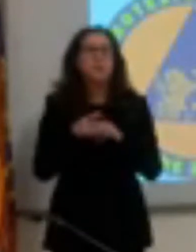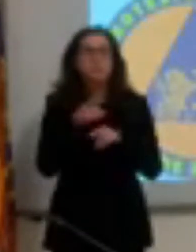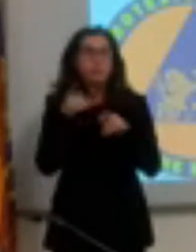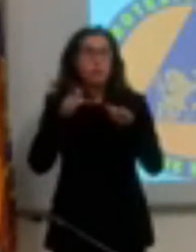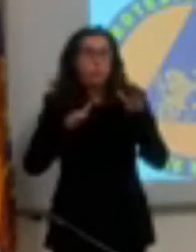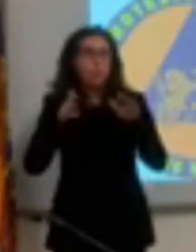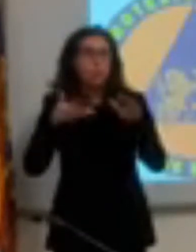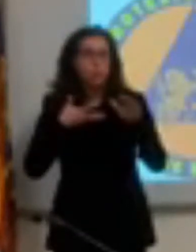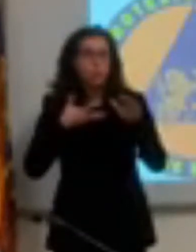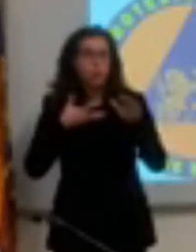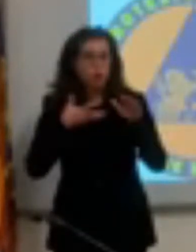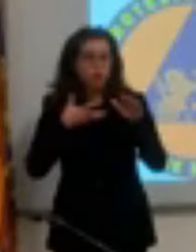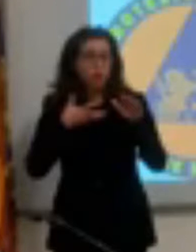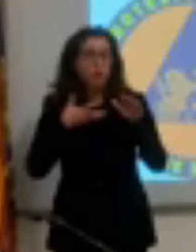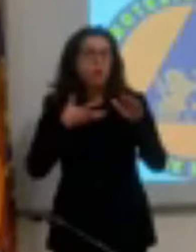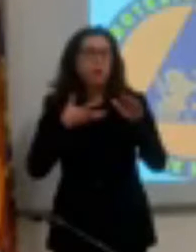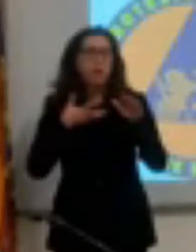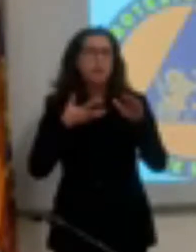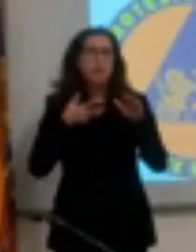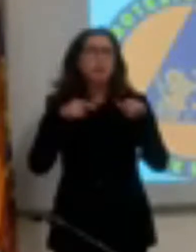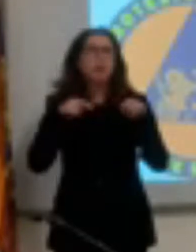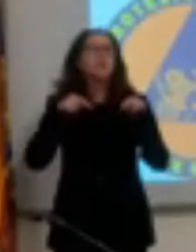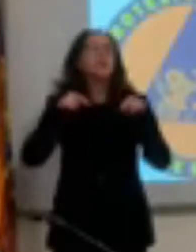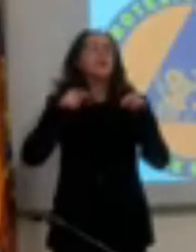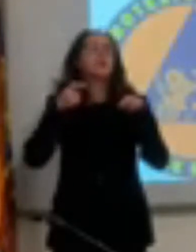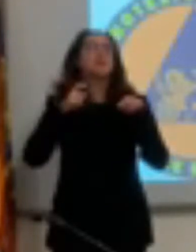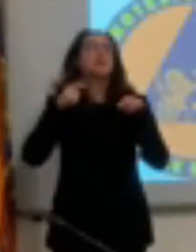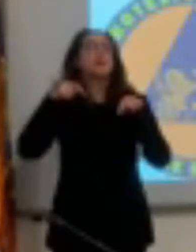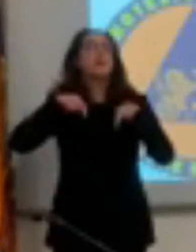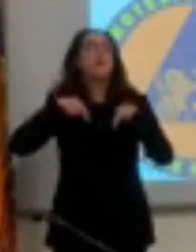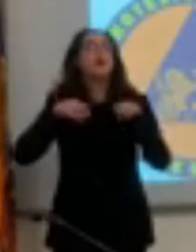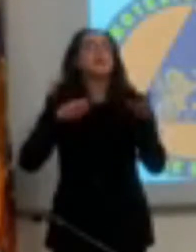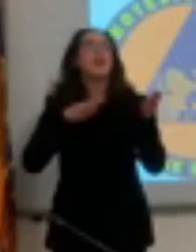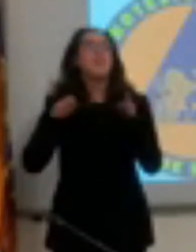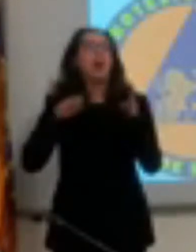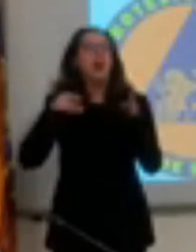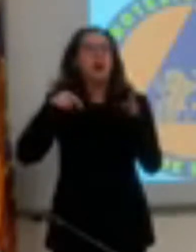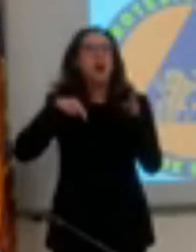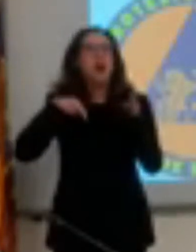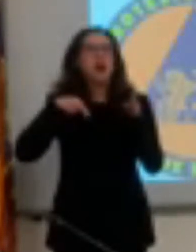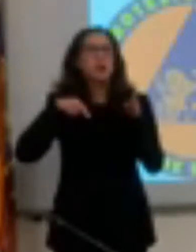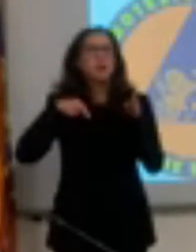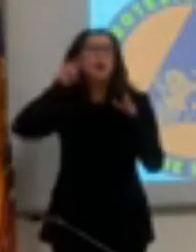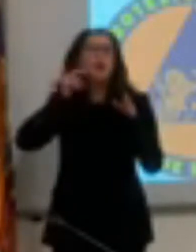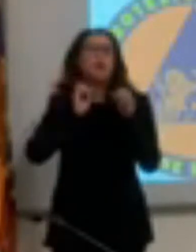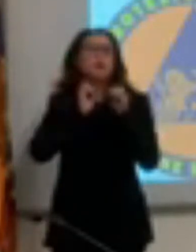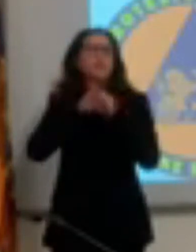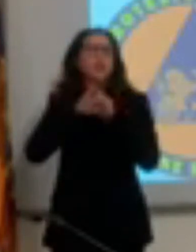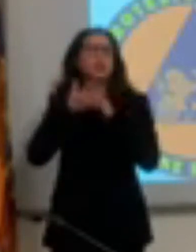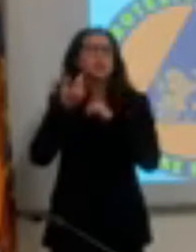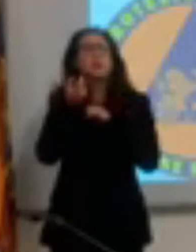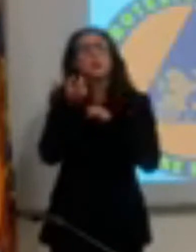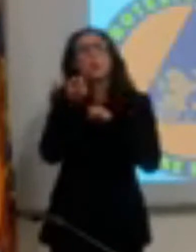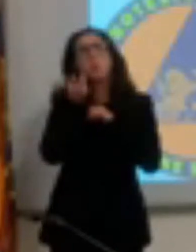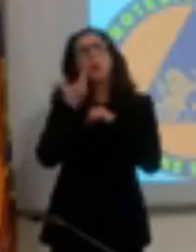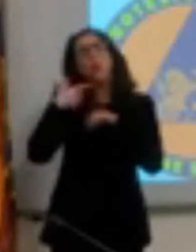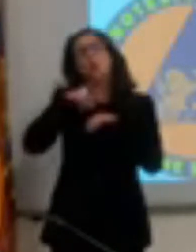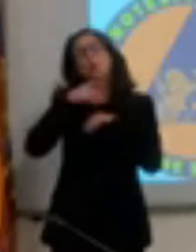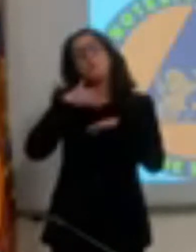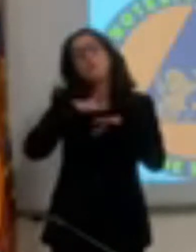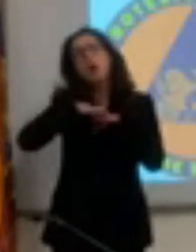l'abbiamo vissuta come non essendo più una novità è stata vissuta un po più come si può dire abbiamo vissuto in maniera più